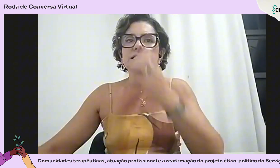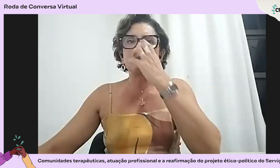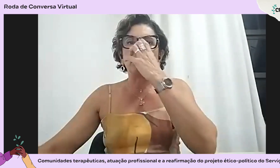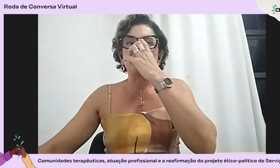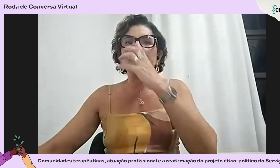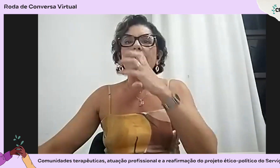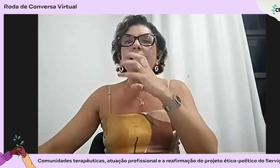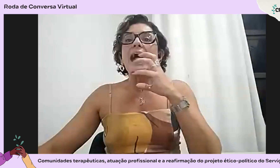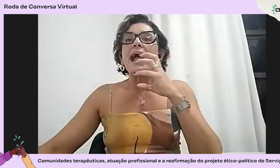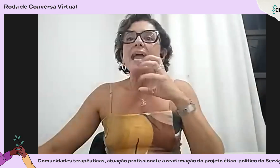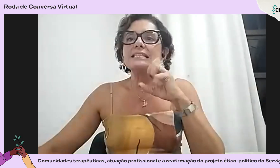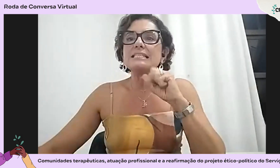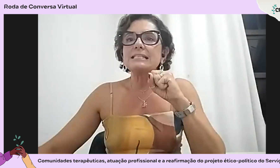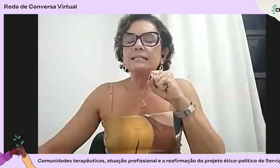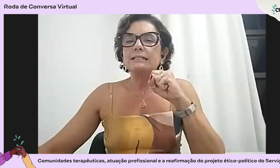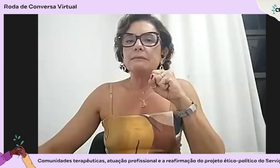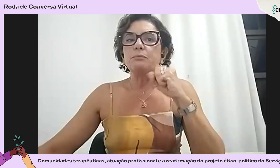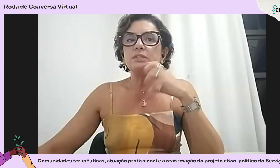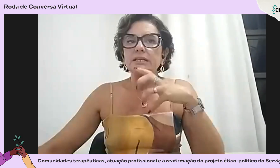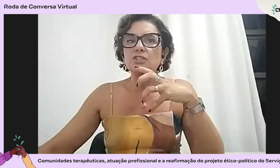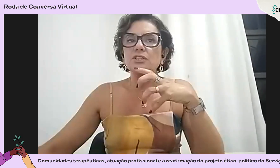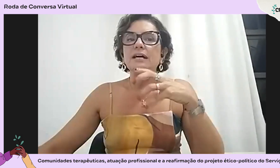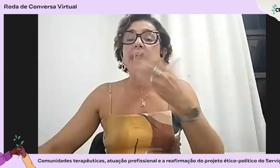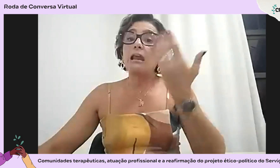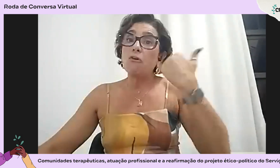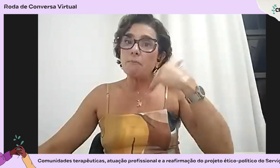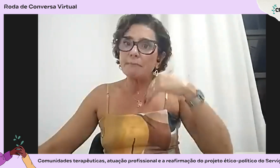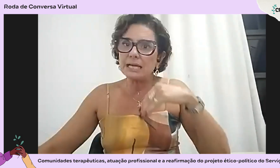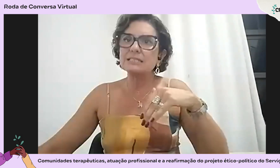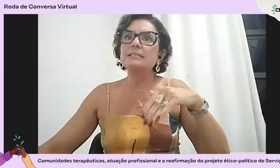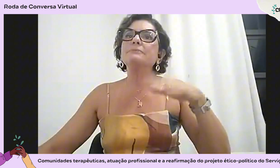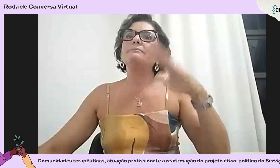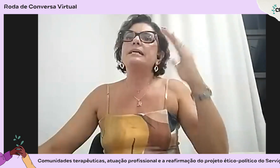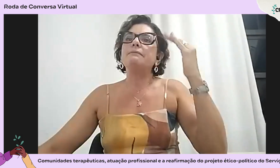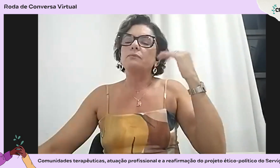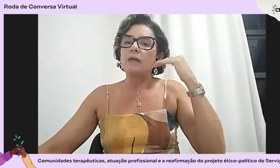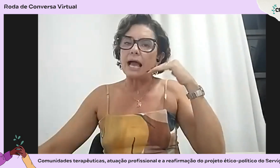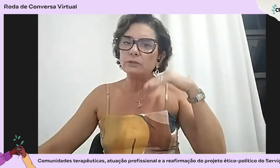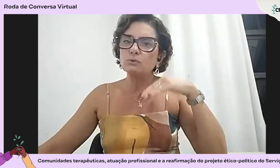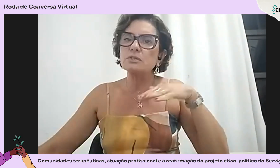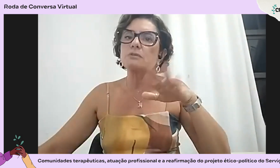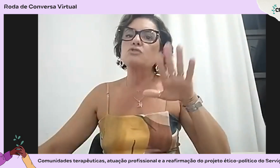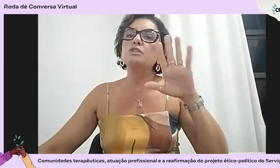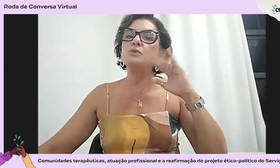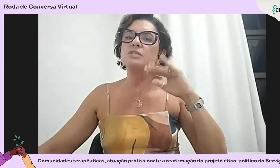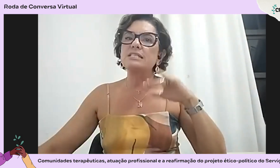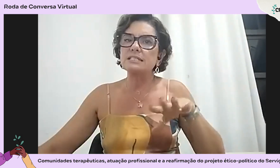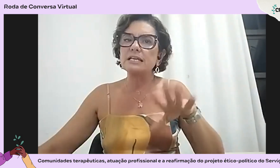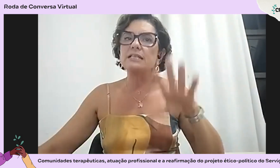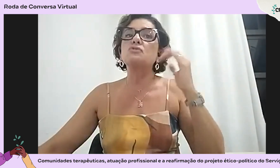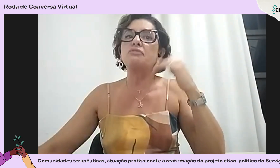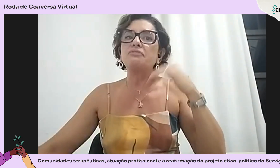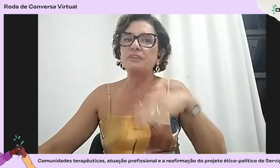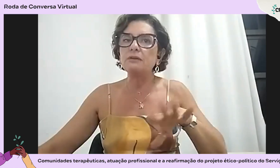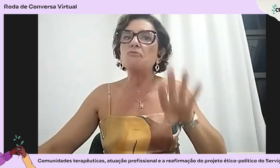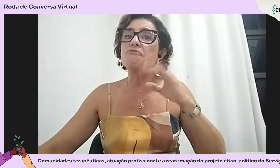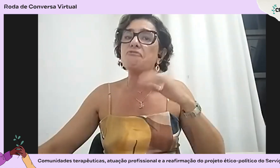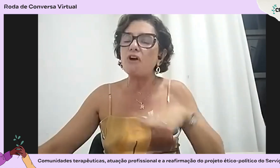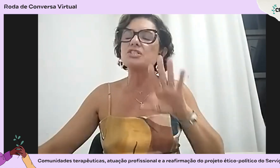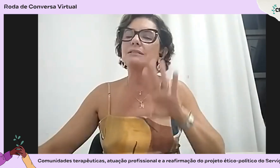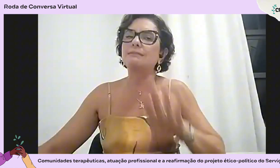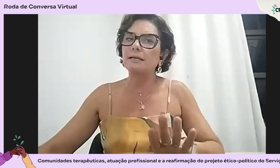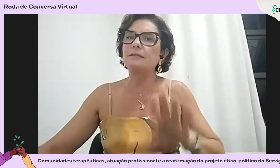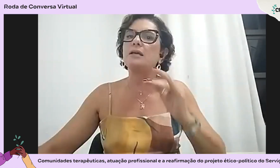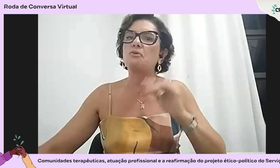Então, o que aconteceu, né? Essa política, ela começa, né, ali nos anos 2016, sofreu